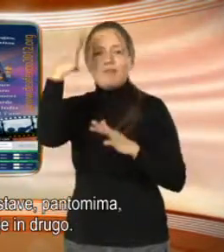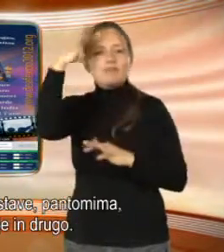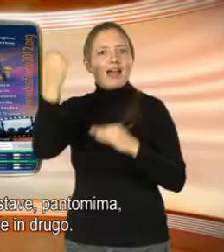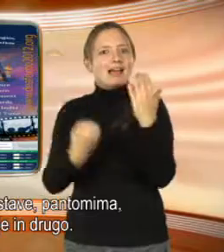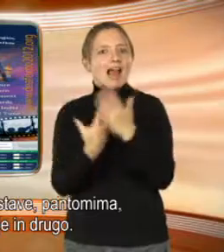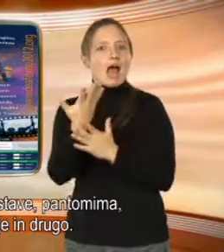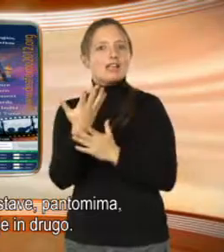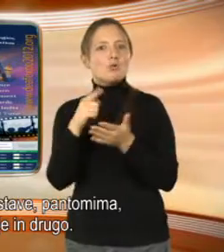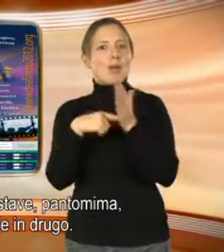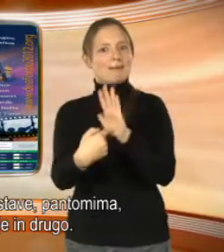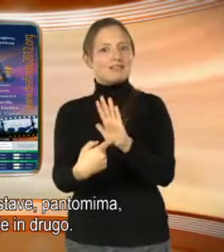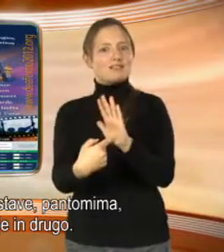drugo.